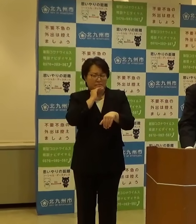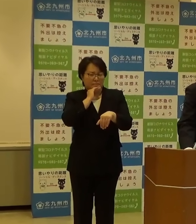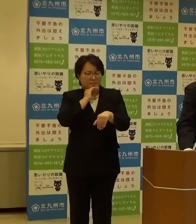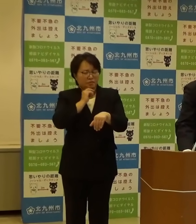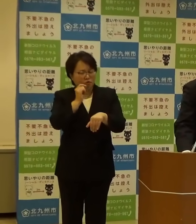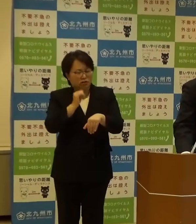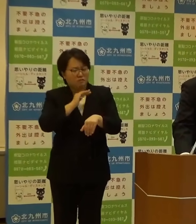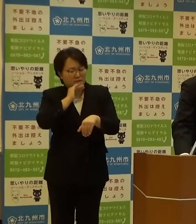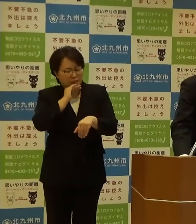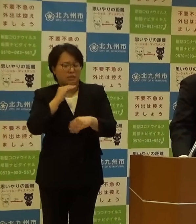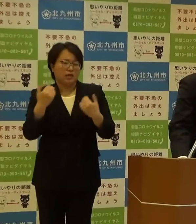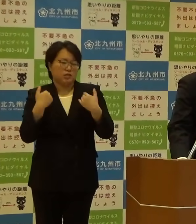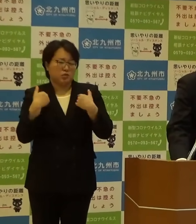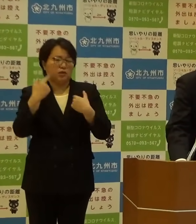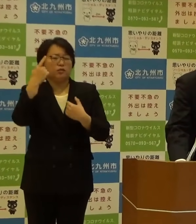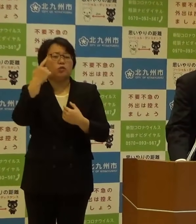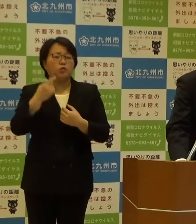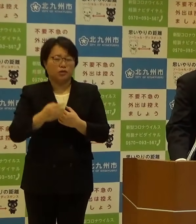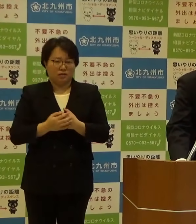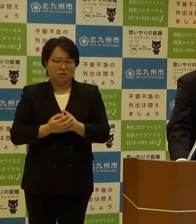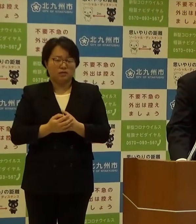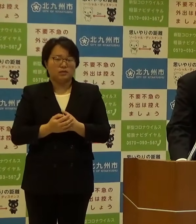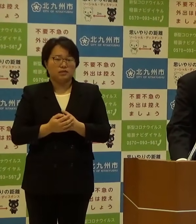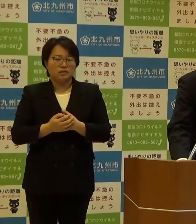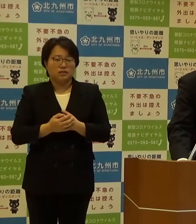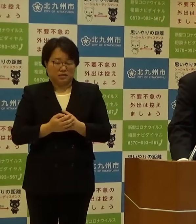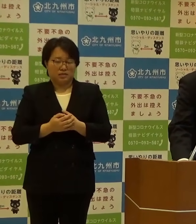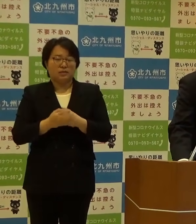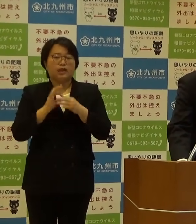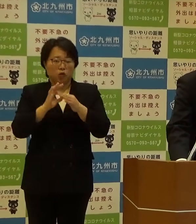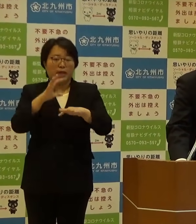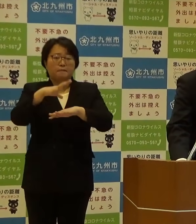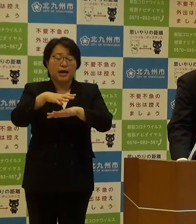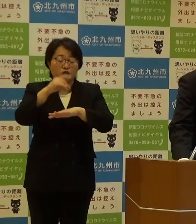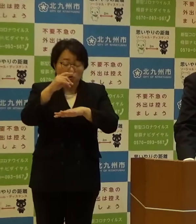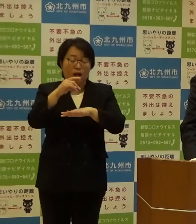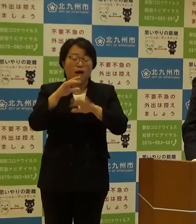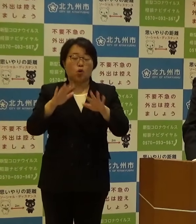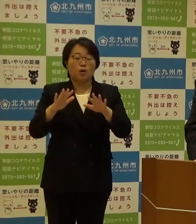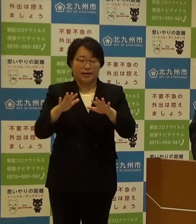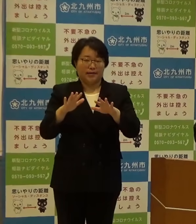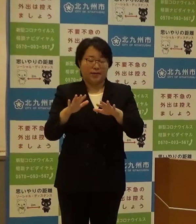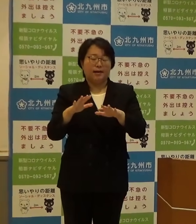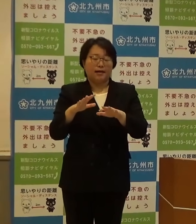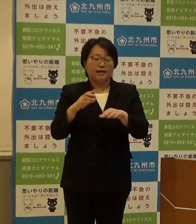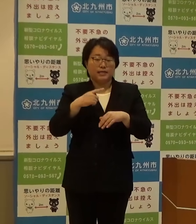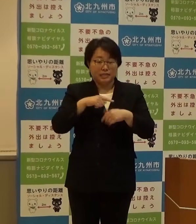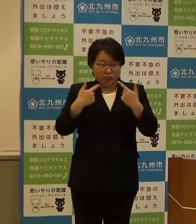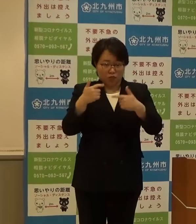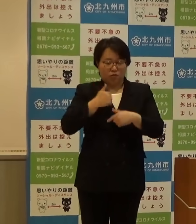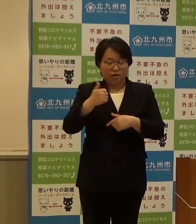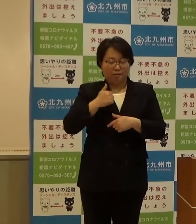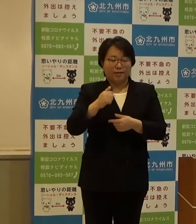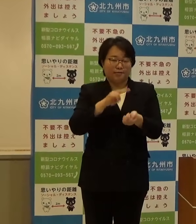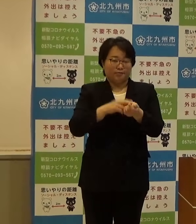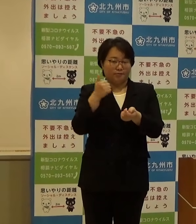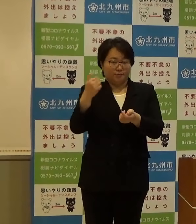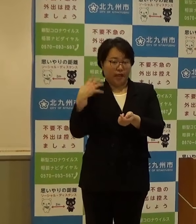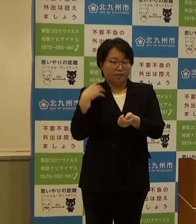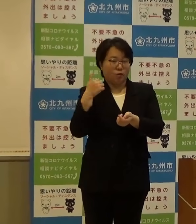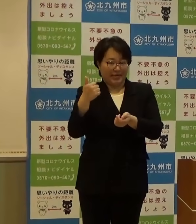ってですね、今回です、まずは電話一本をというふうに変えました。